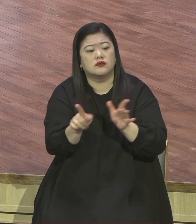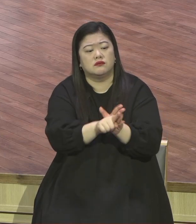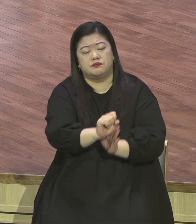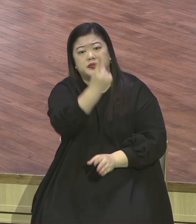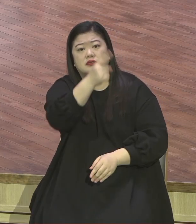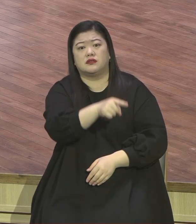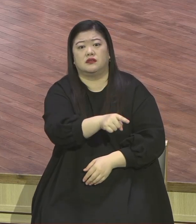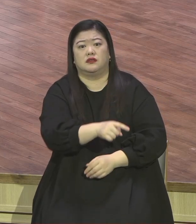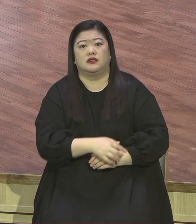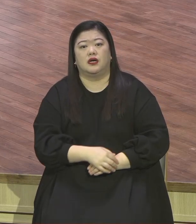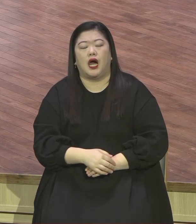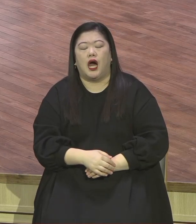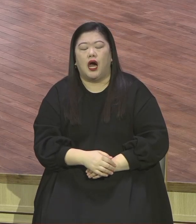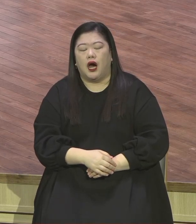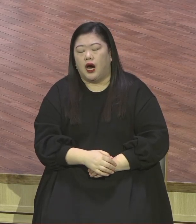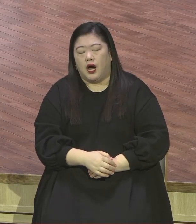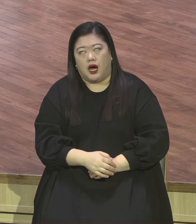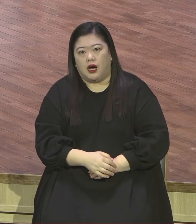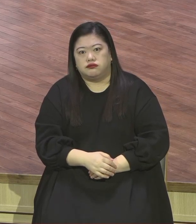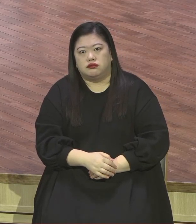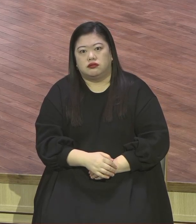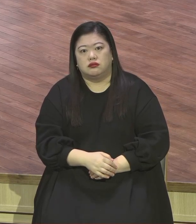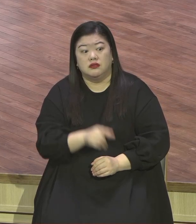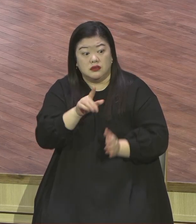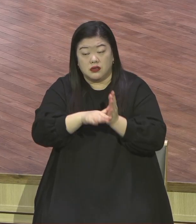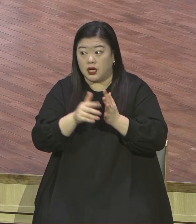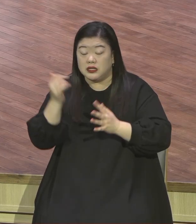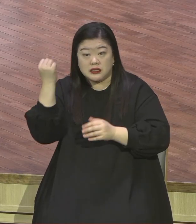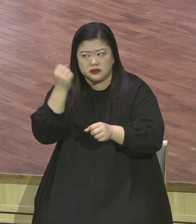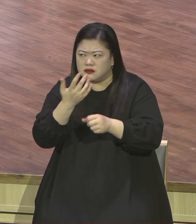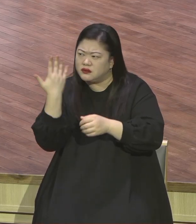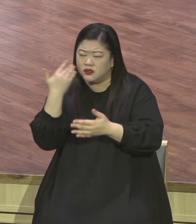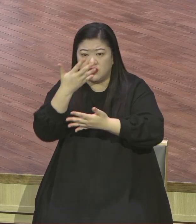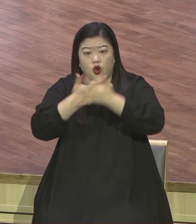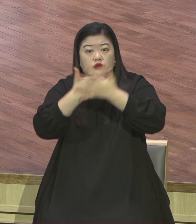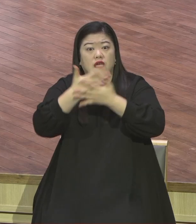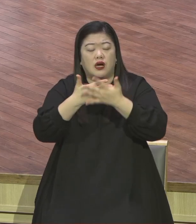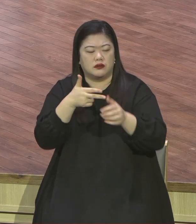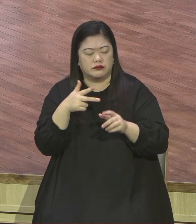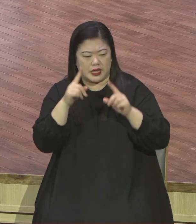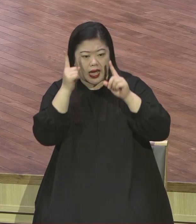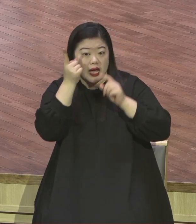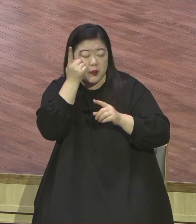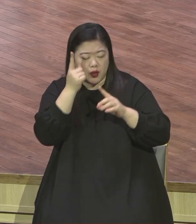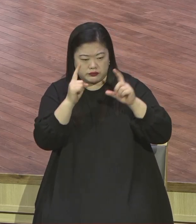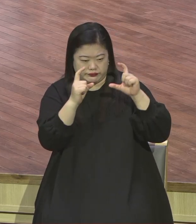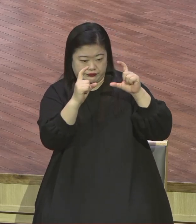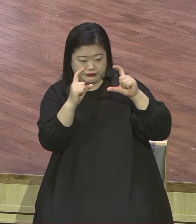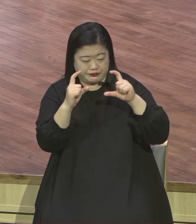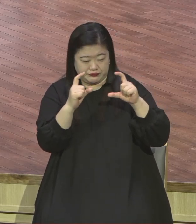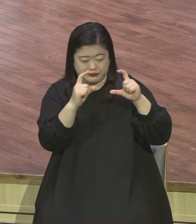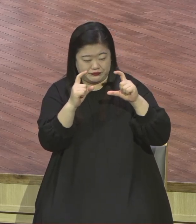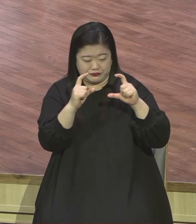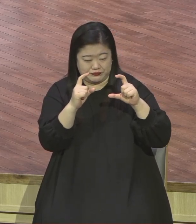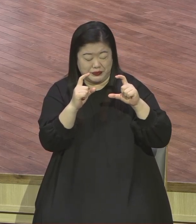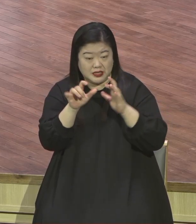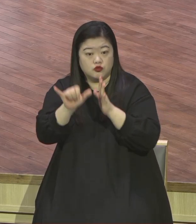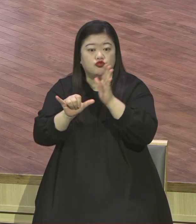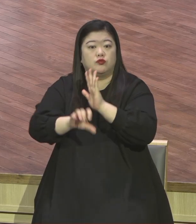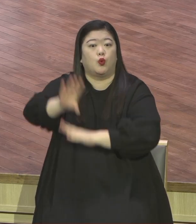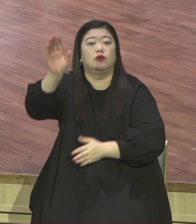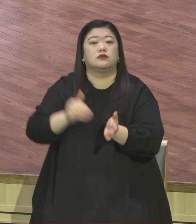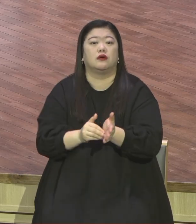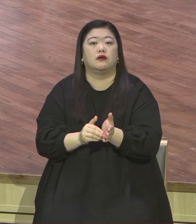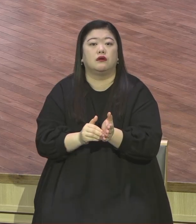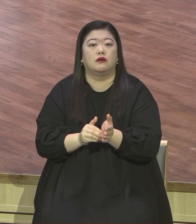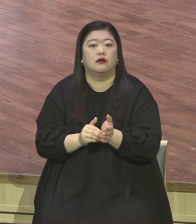거기서 그냥 앉아서 다 맞아가지고 그 자리에 다 죽는 동영상을 찍어 자기들은 자기 알라